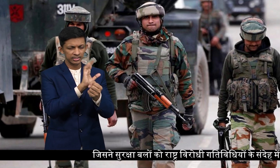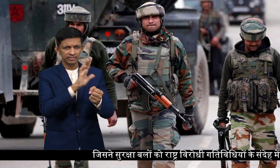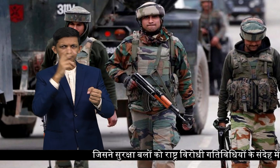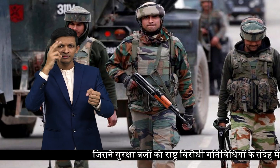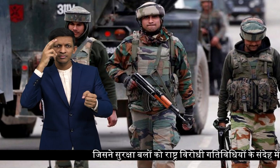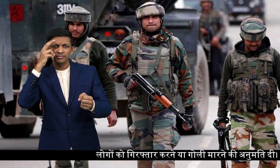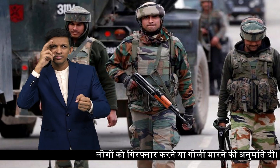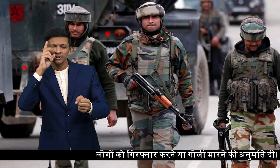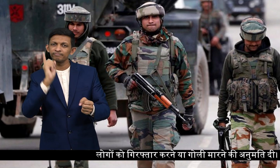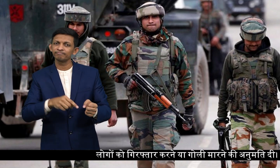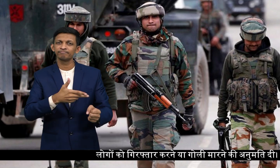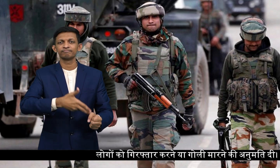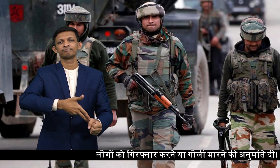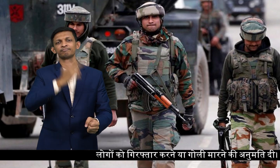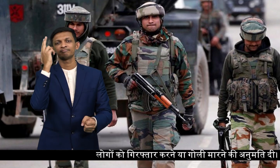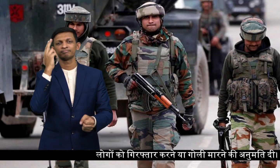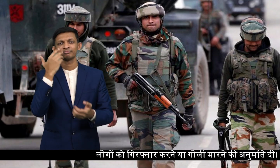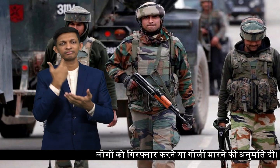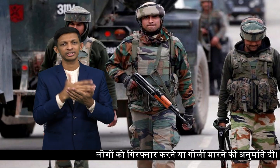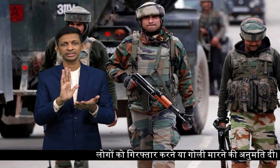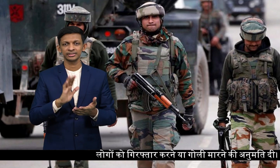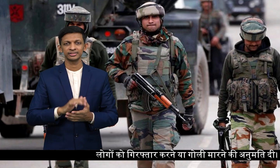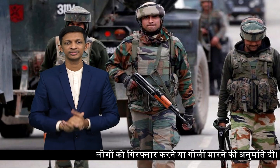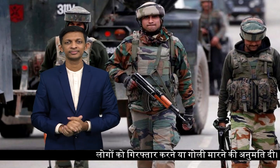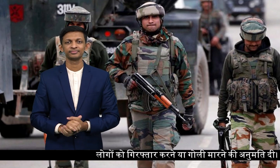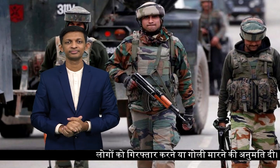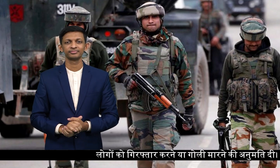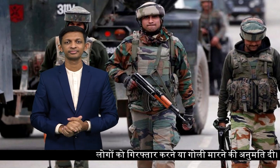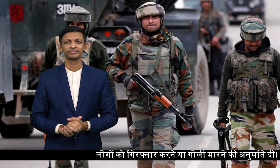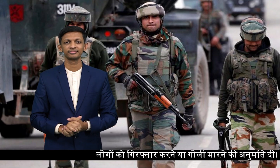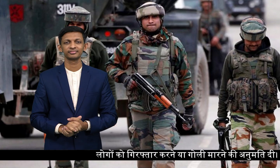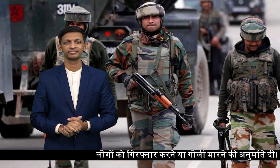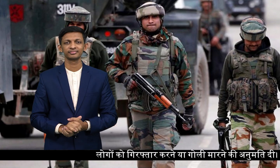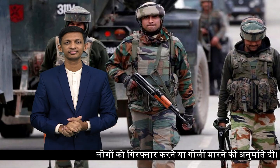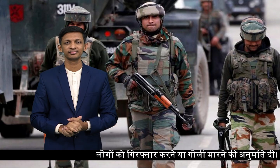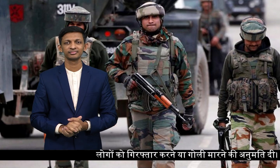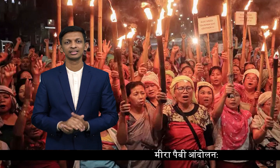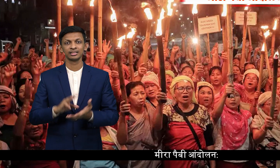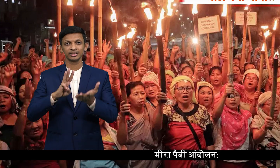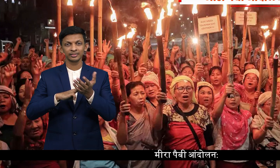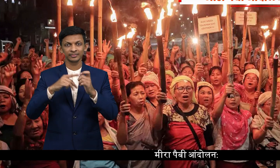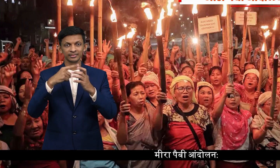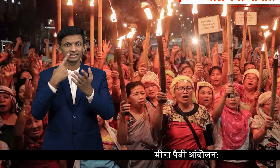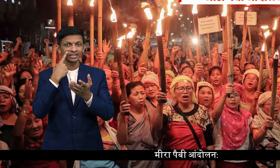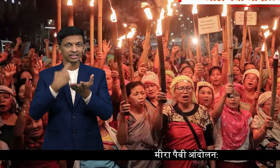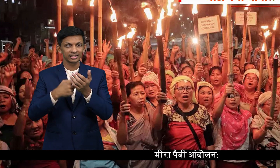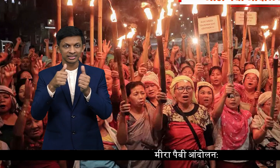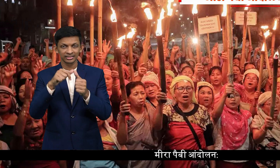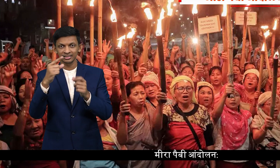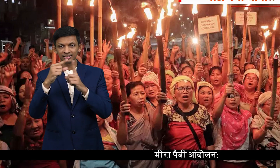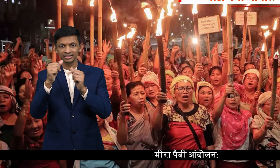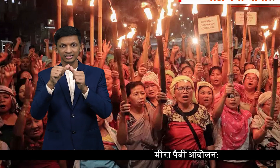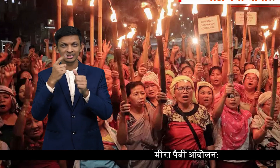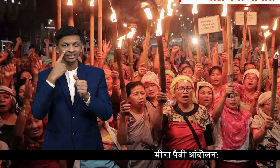के संदेह में लोगों को गिरफ्तार करने या गोली मारने की अनुमति दी। मीरा